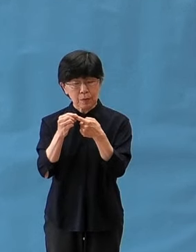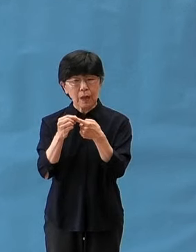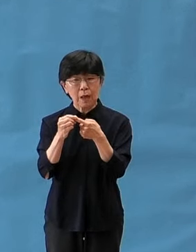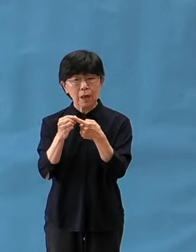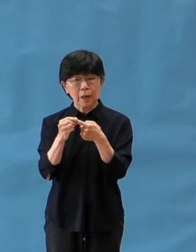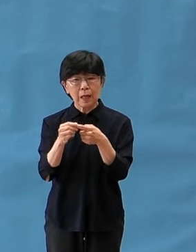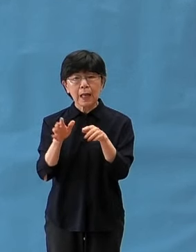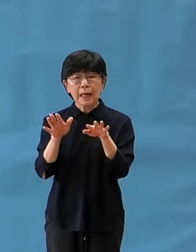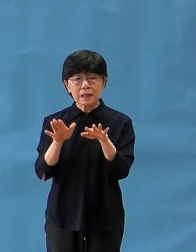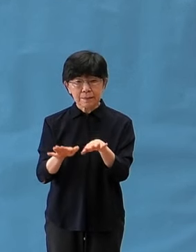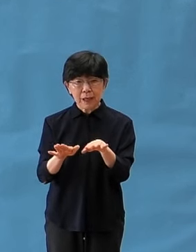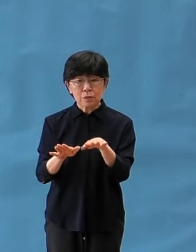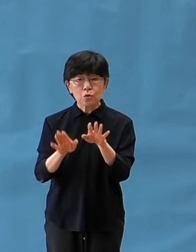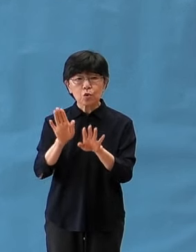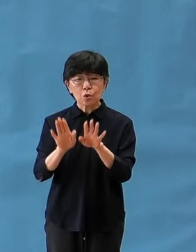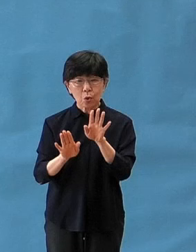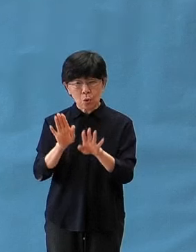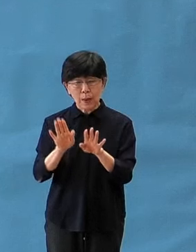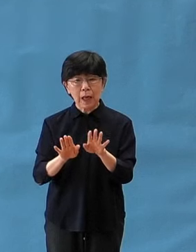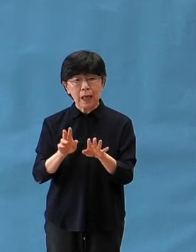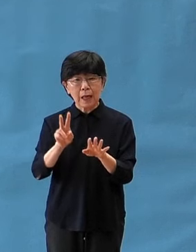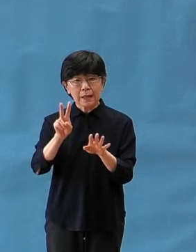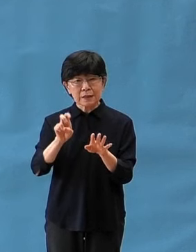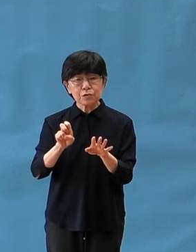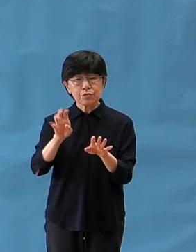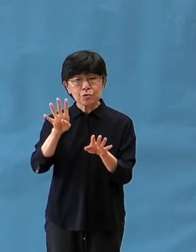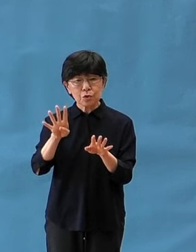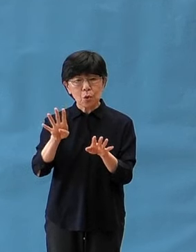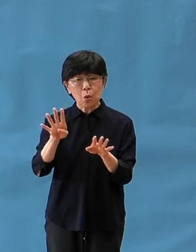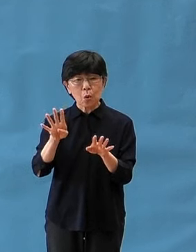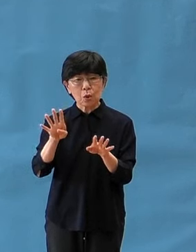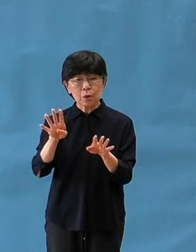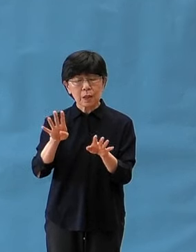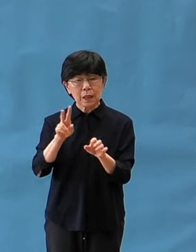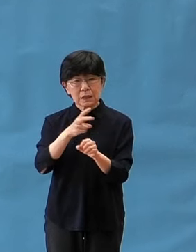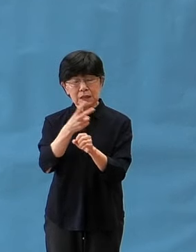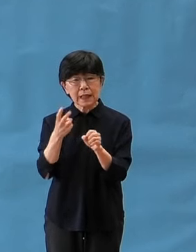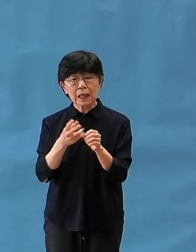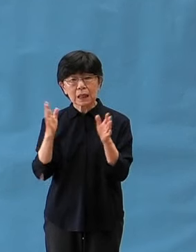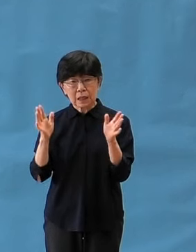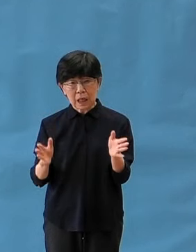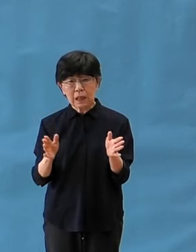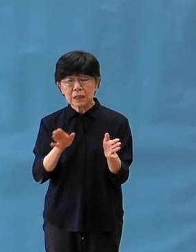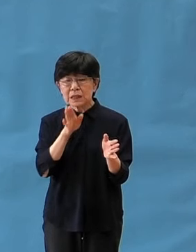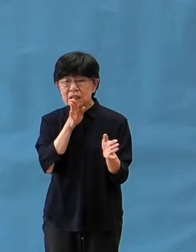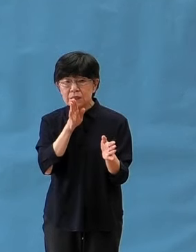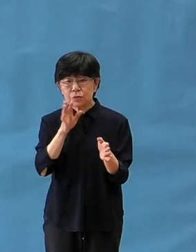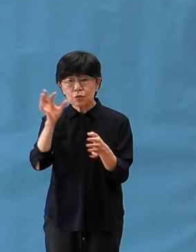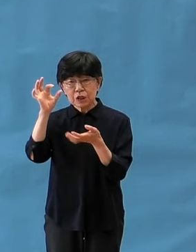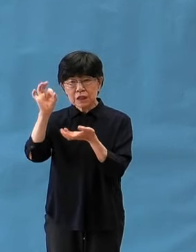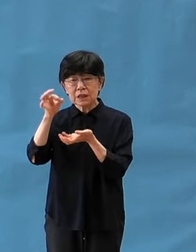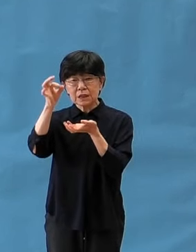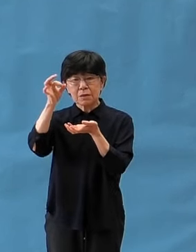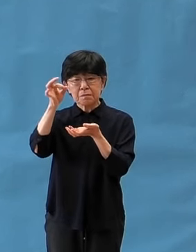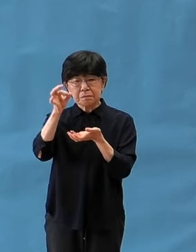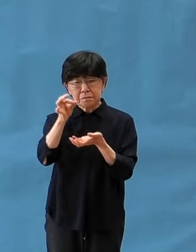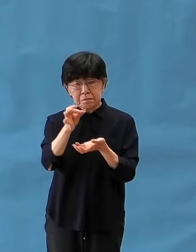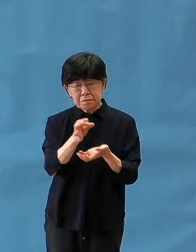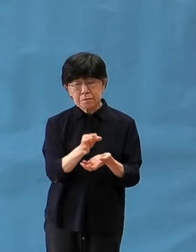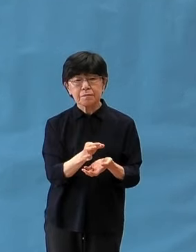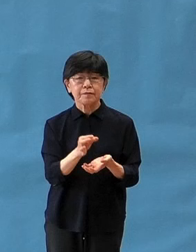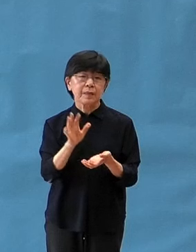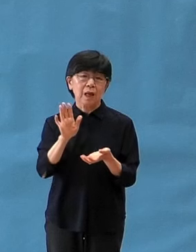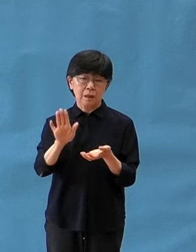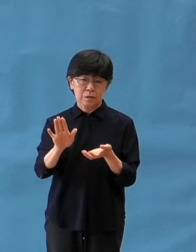現状はですね、24ヶ月実質賃金の下落が続いているわけです。国民の生活